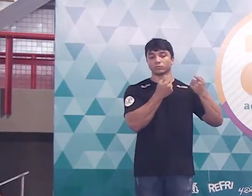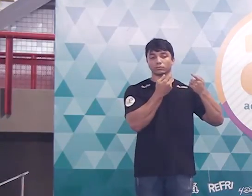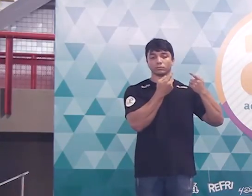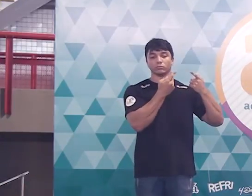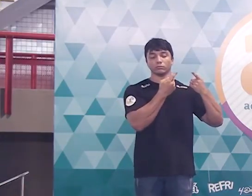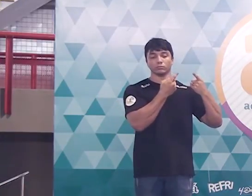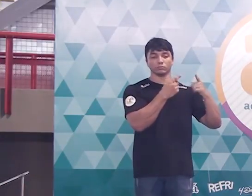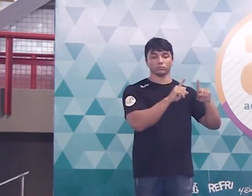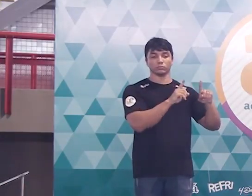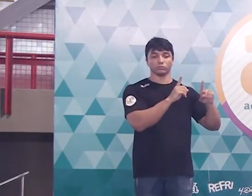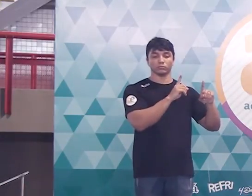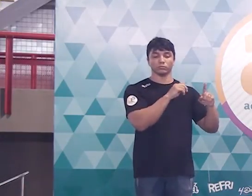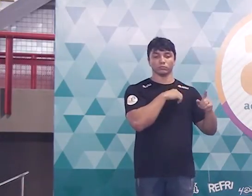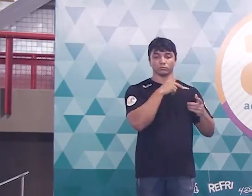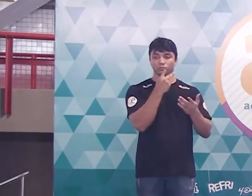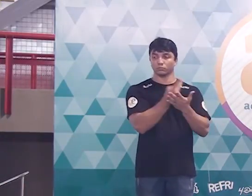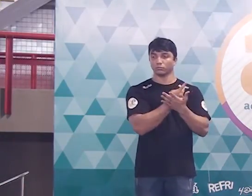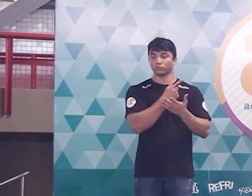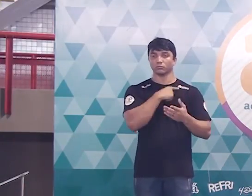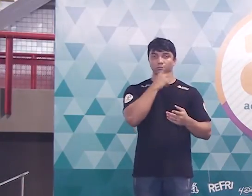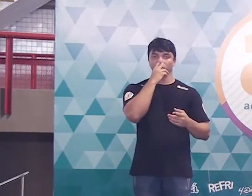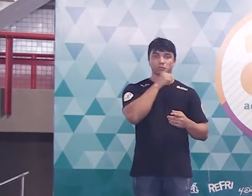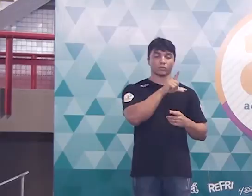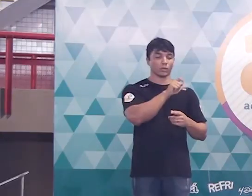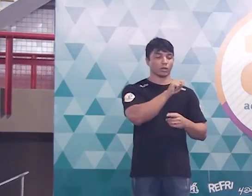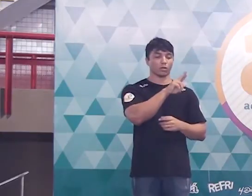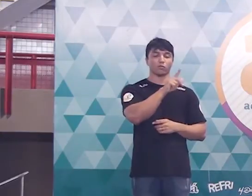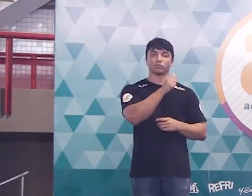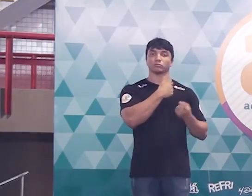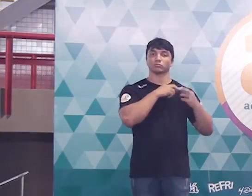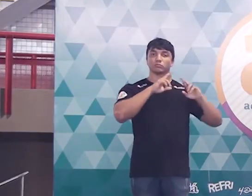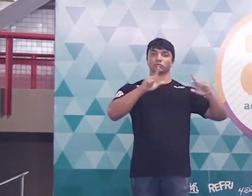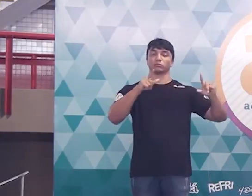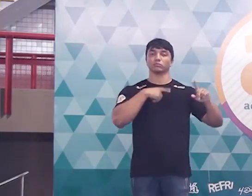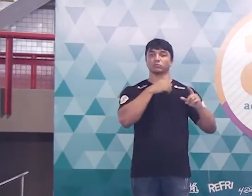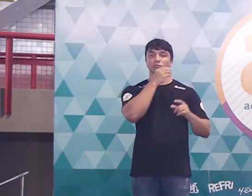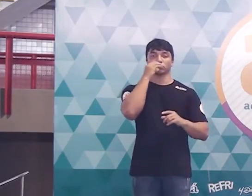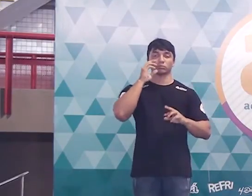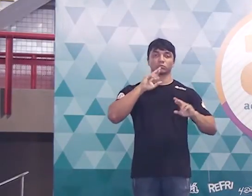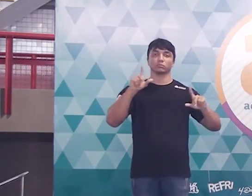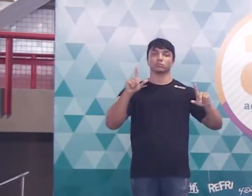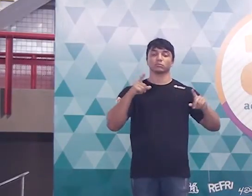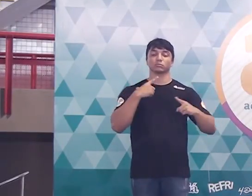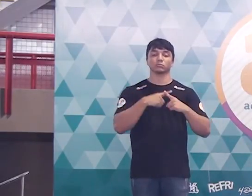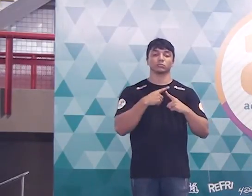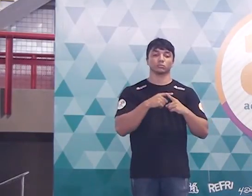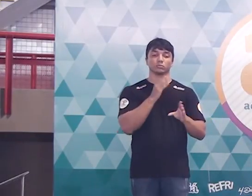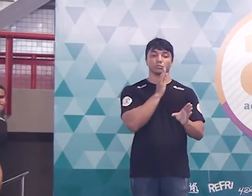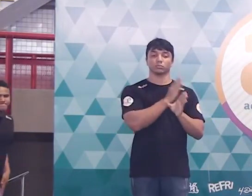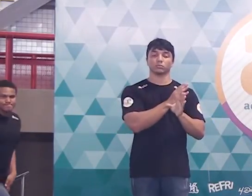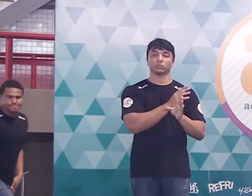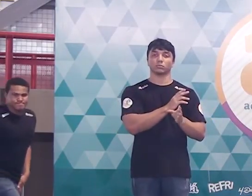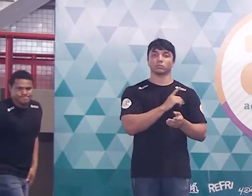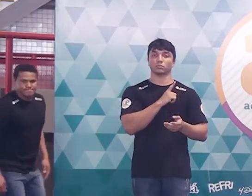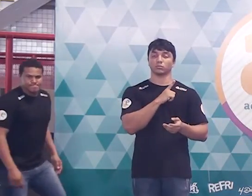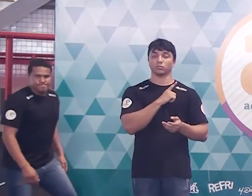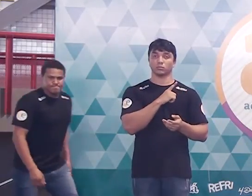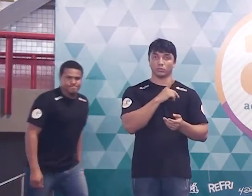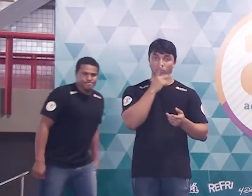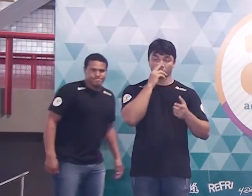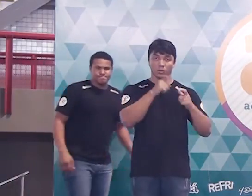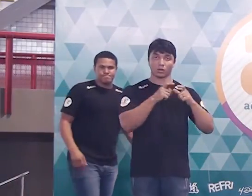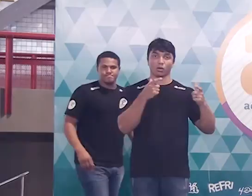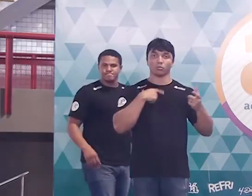de ocorrer as larvas diferentes dos adultos? Exatamente pelo fato, ó, de que